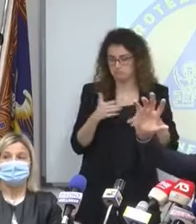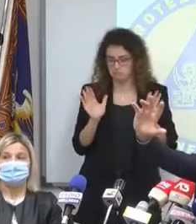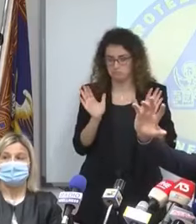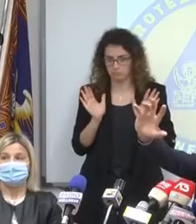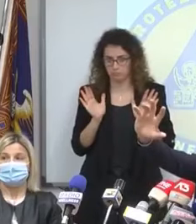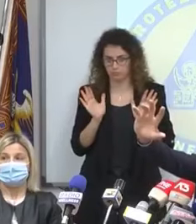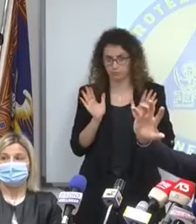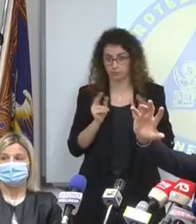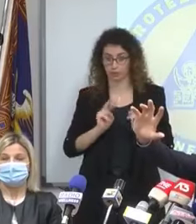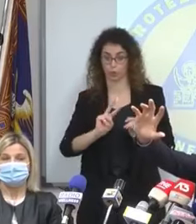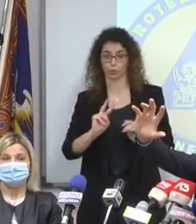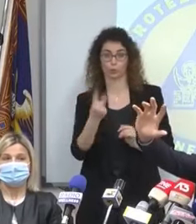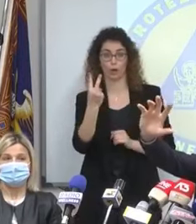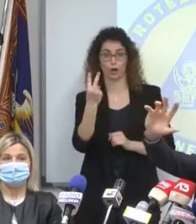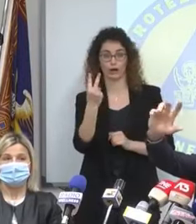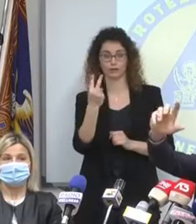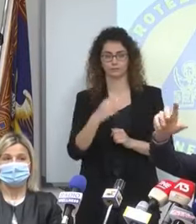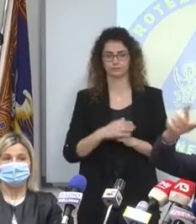Due,